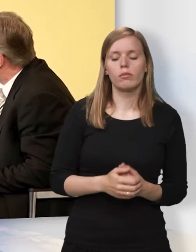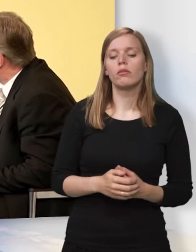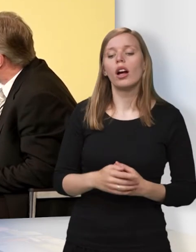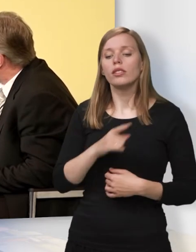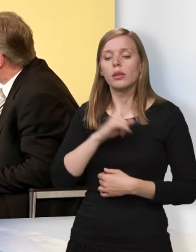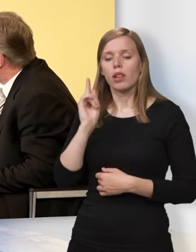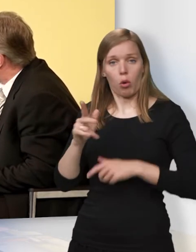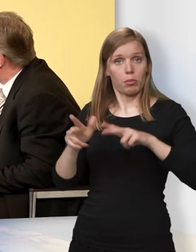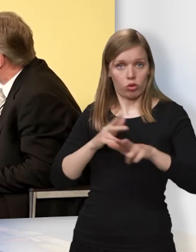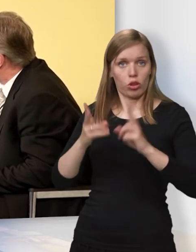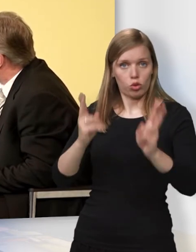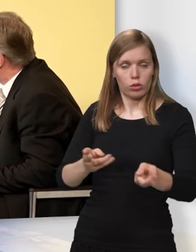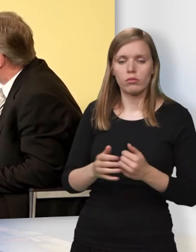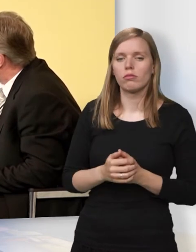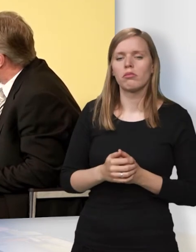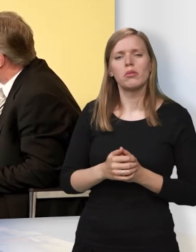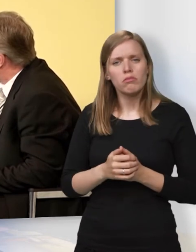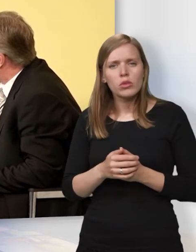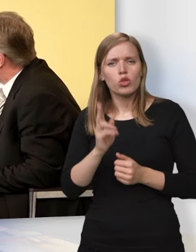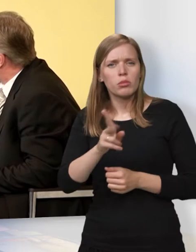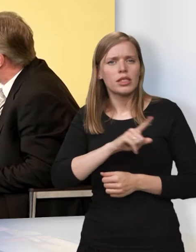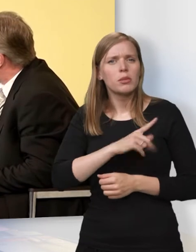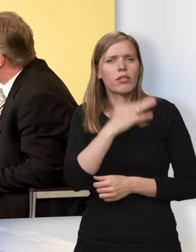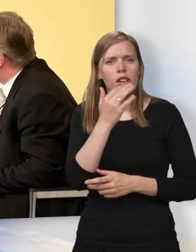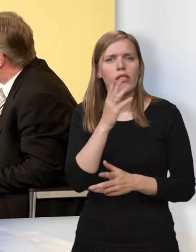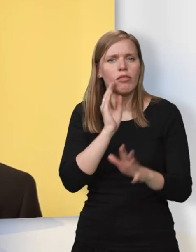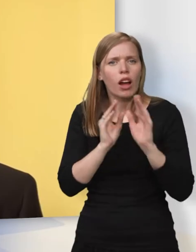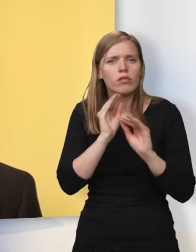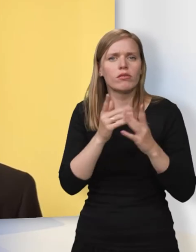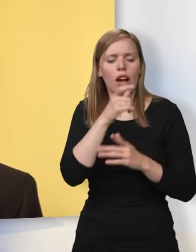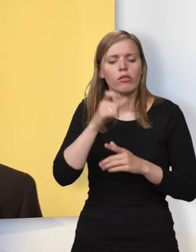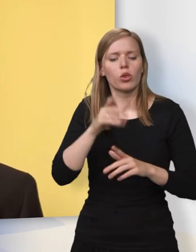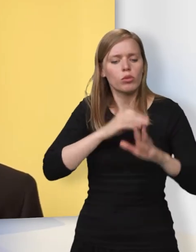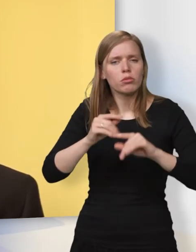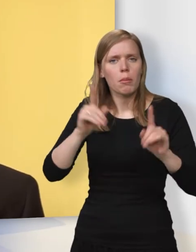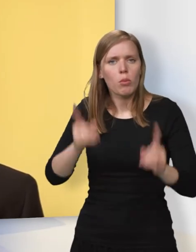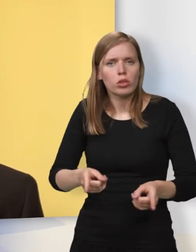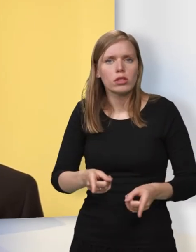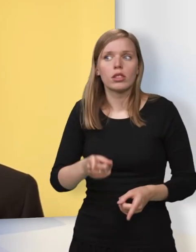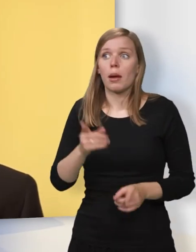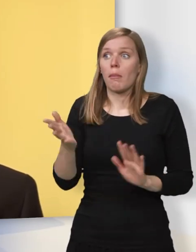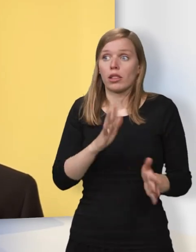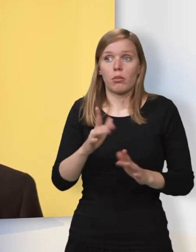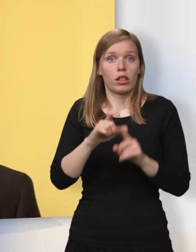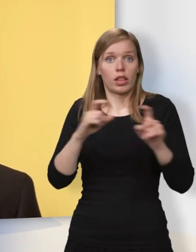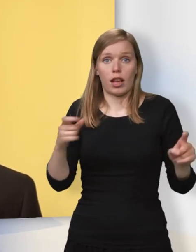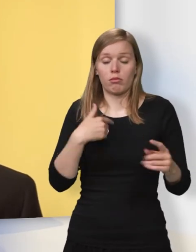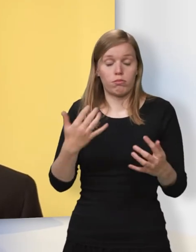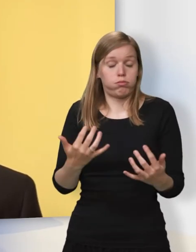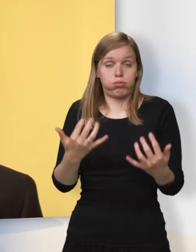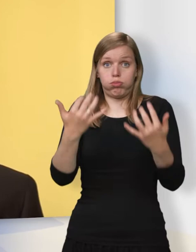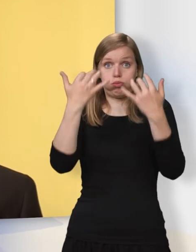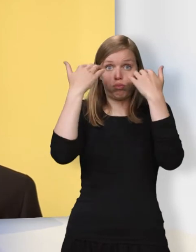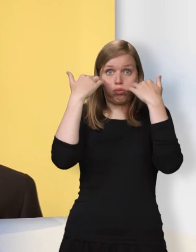so, ja, ich muss viel Verantwortung übernehmen, manchmal zu Themen, die einen selber auch überwältigen. Und dann weiß